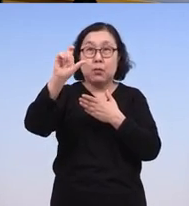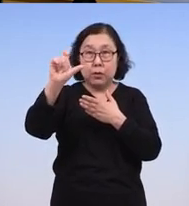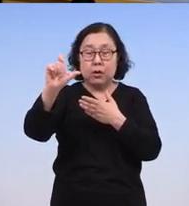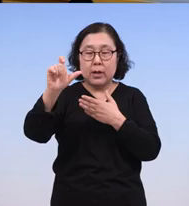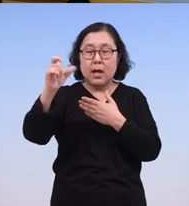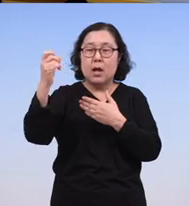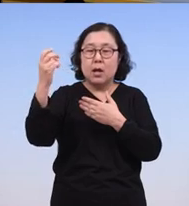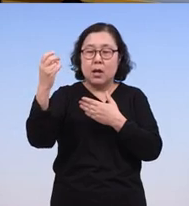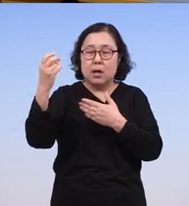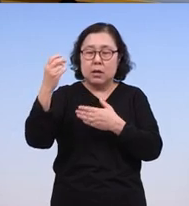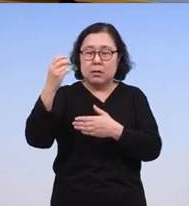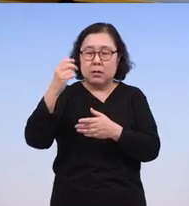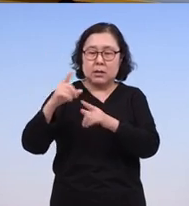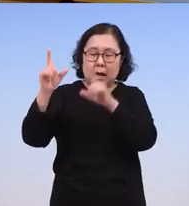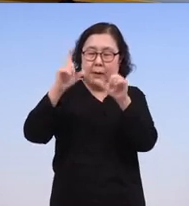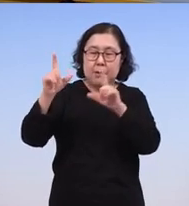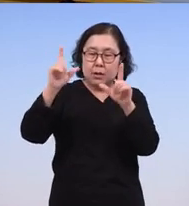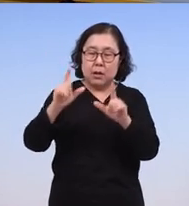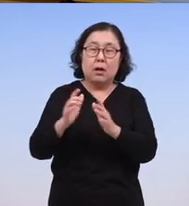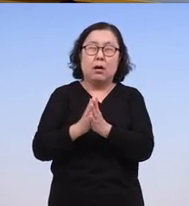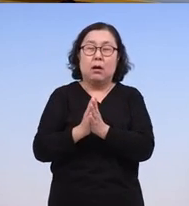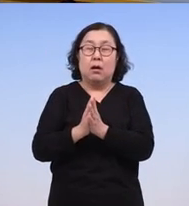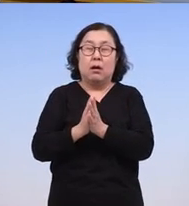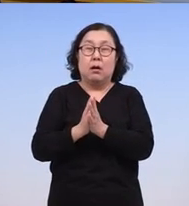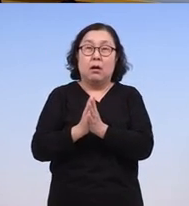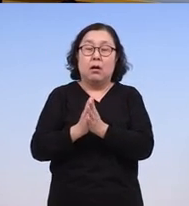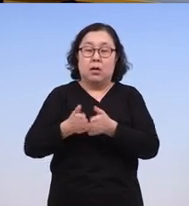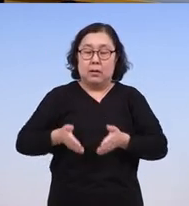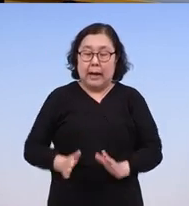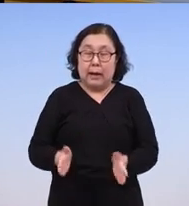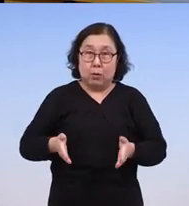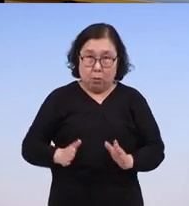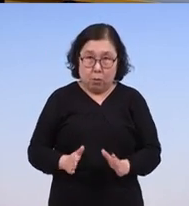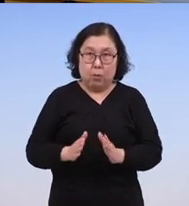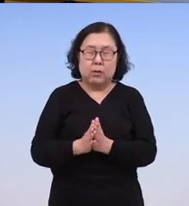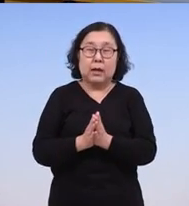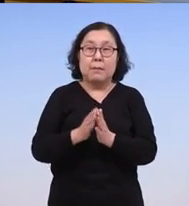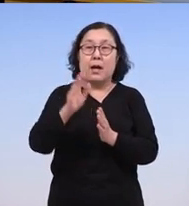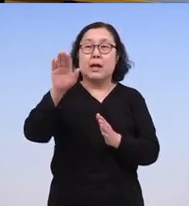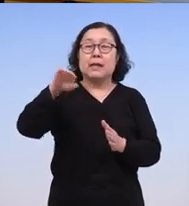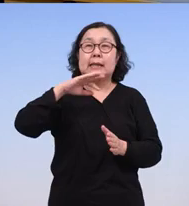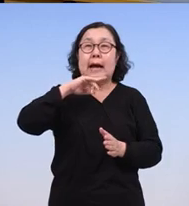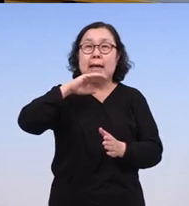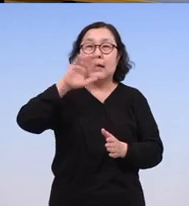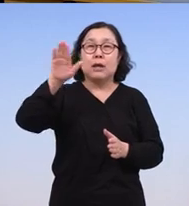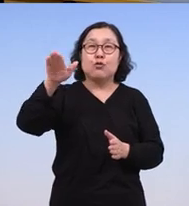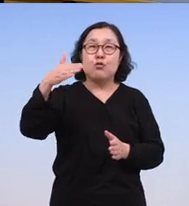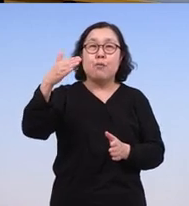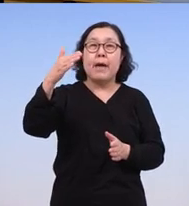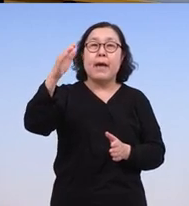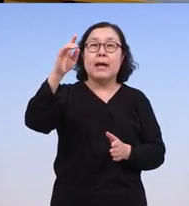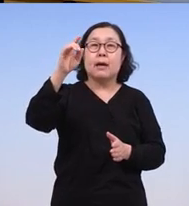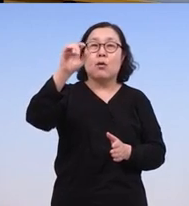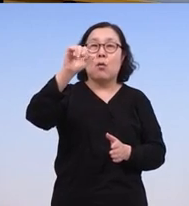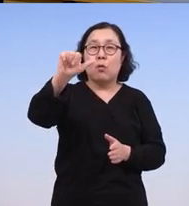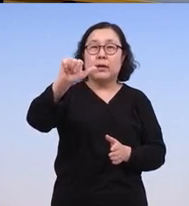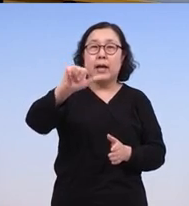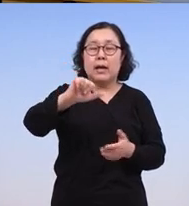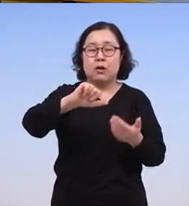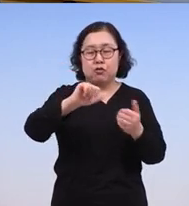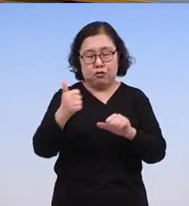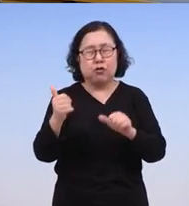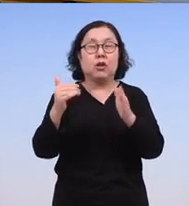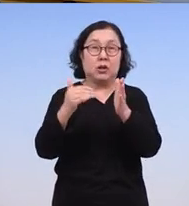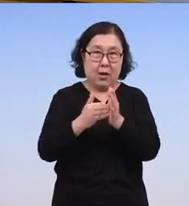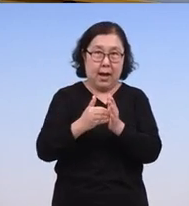자녀들을 낳았으며 그는 905세를 살고 죽었더라. 이 같은 패턴이에요. 낳고